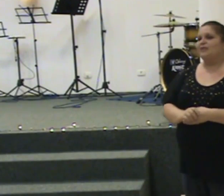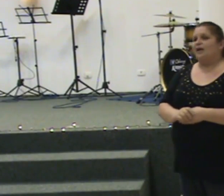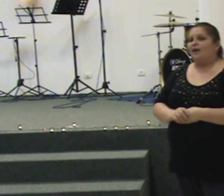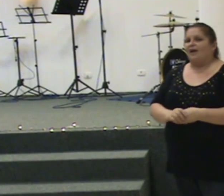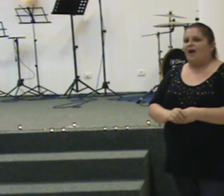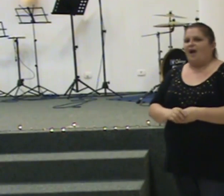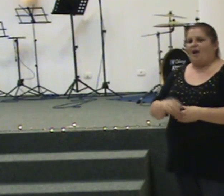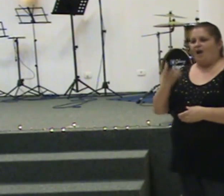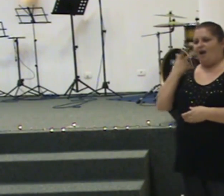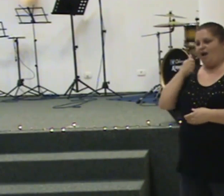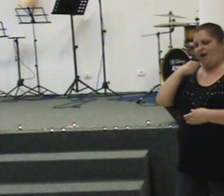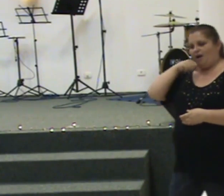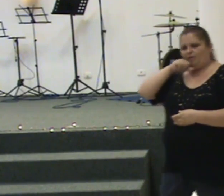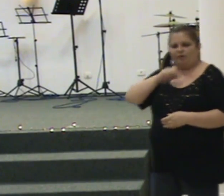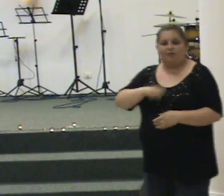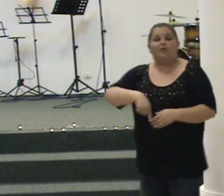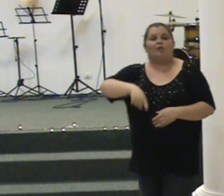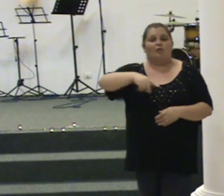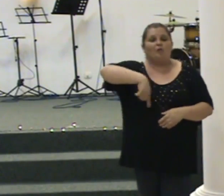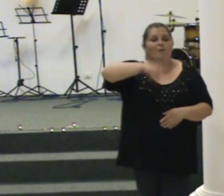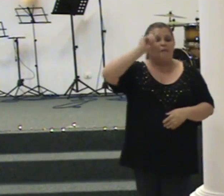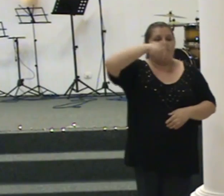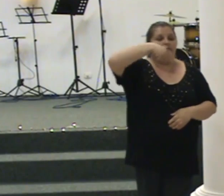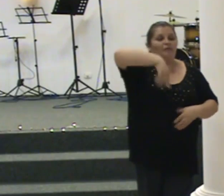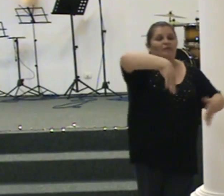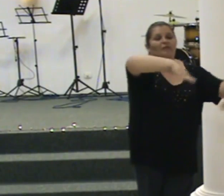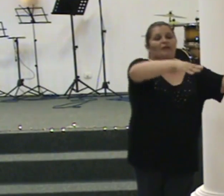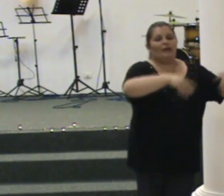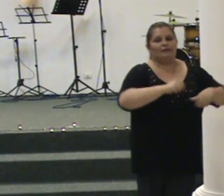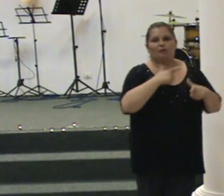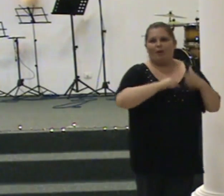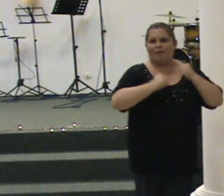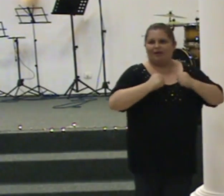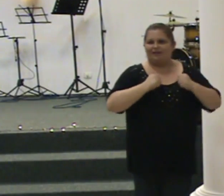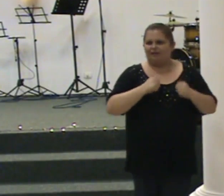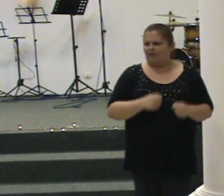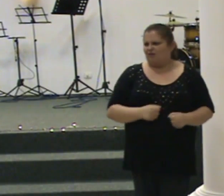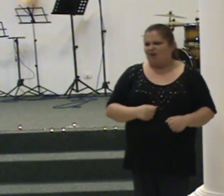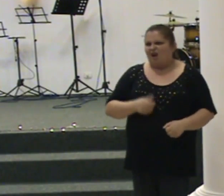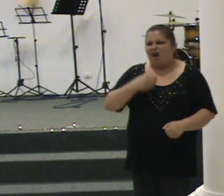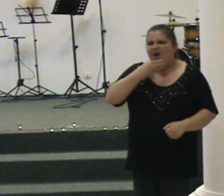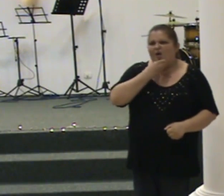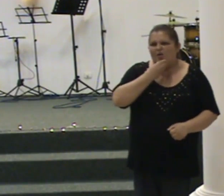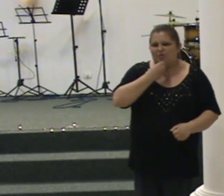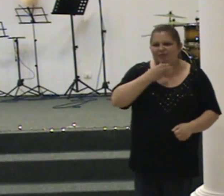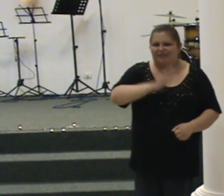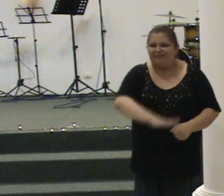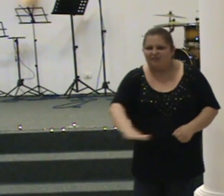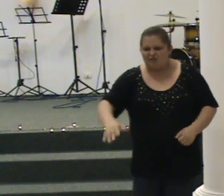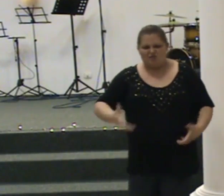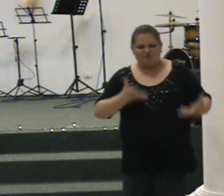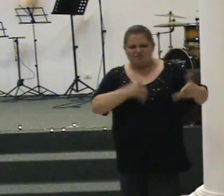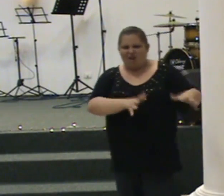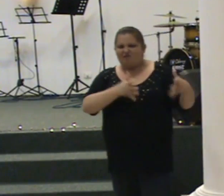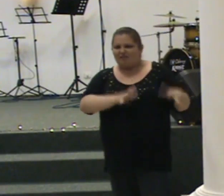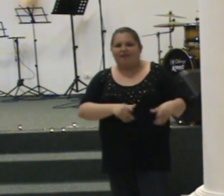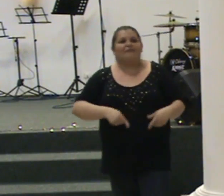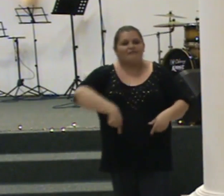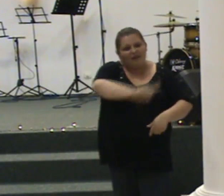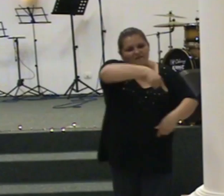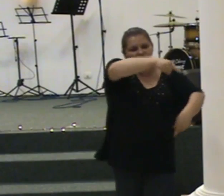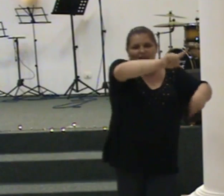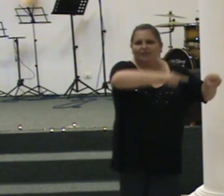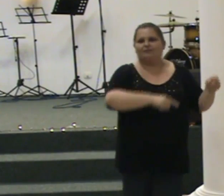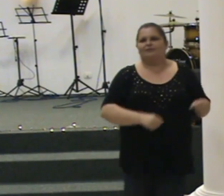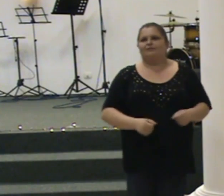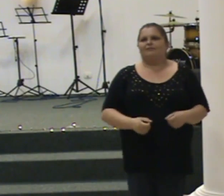a mãe falou assim: olha, os outros também vão entrar no chuveiro. Aí os meninos não queriam, falaram: vai ter que tomar banho, sim. E cuidou de todos.